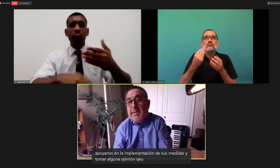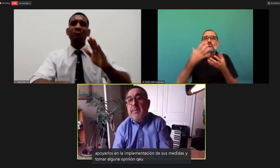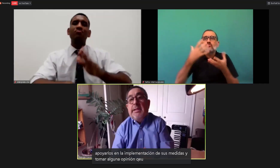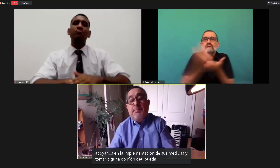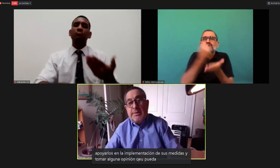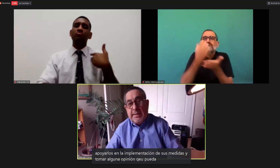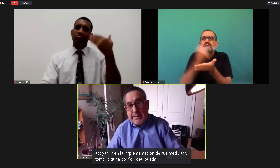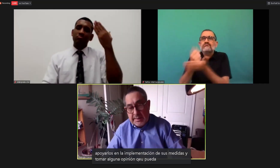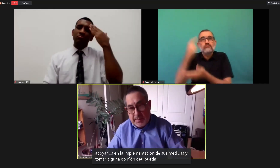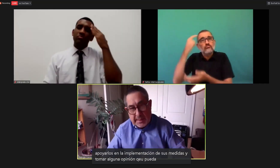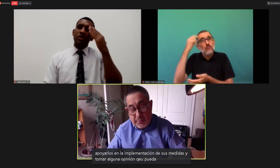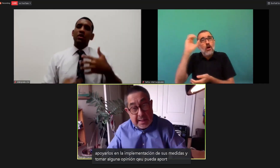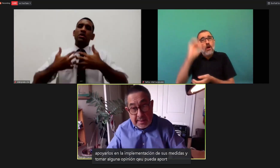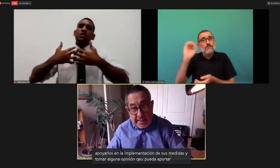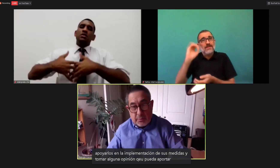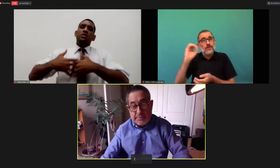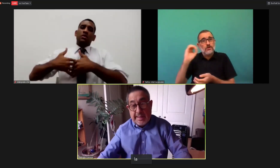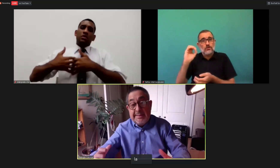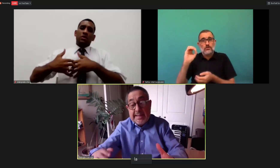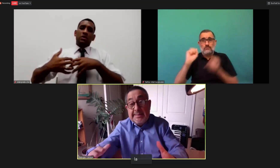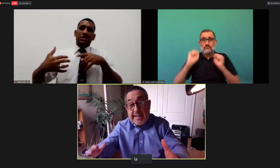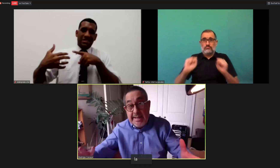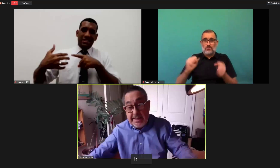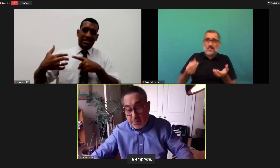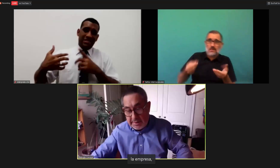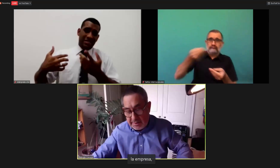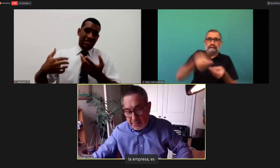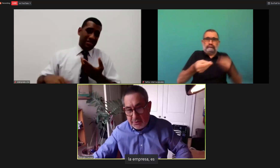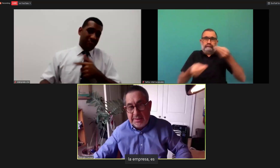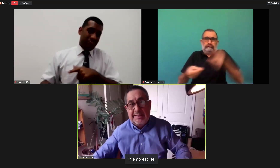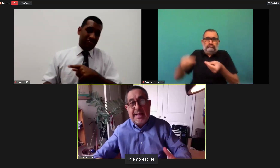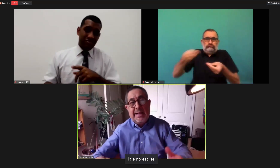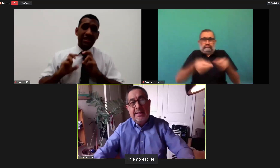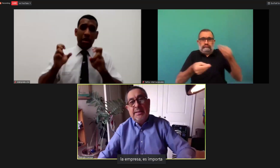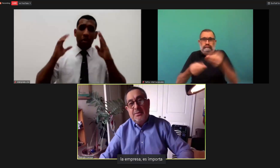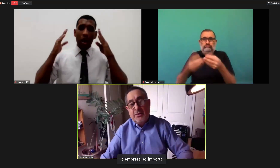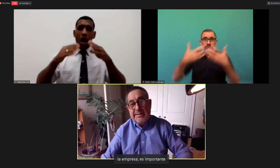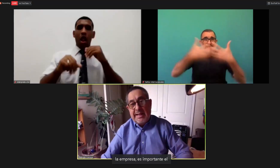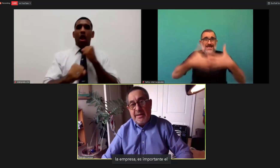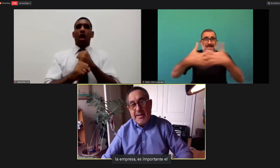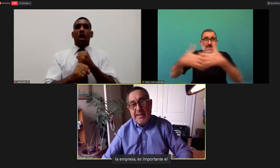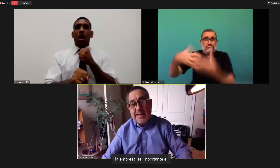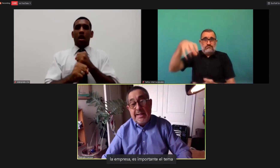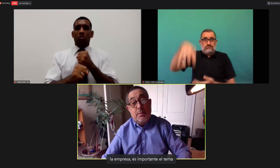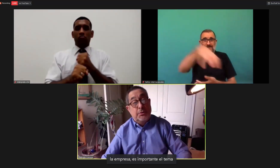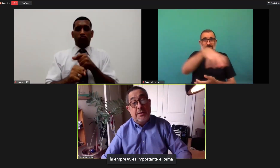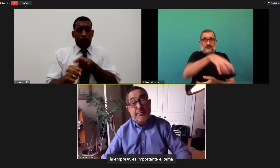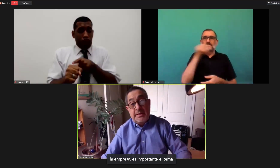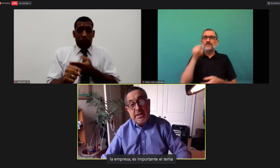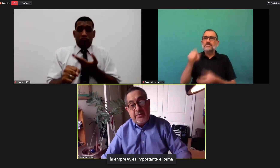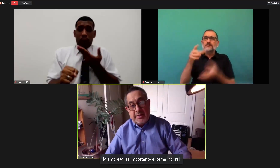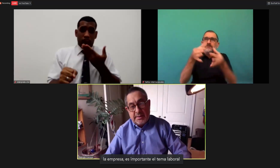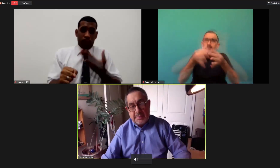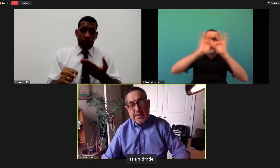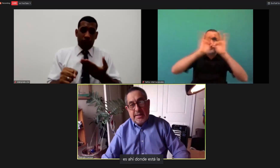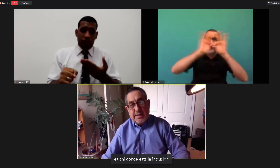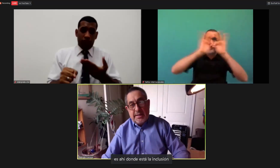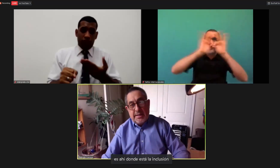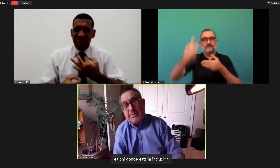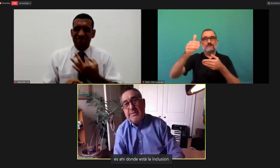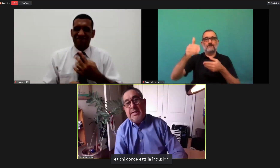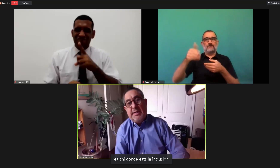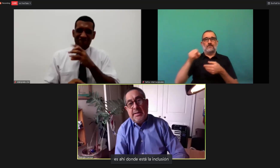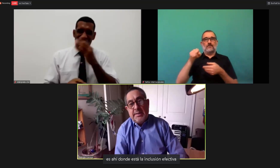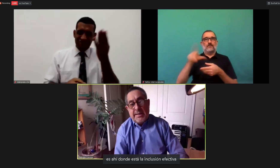es tremendamente importante el tema laboral, digamos. O sea, es ahí donde está donde está la inclusión efectiva. Las personas